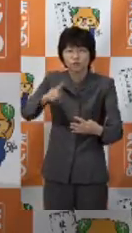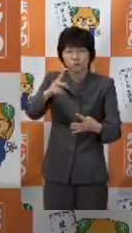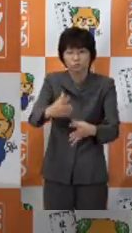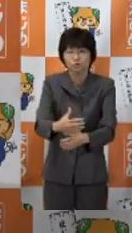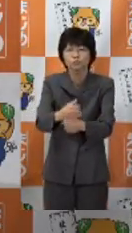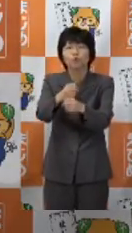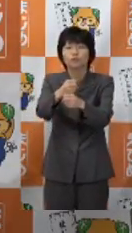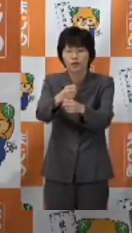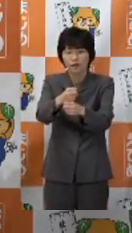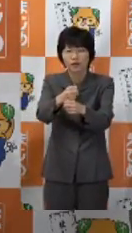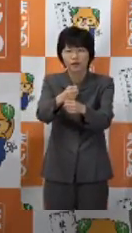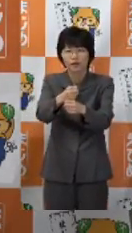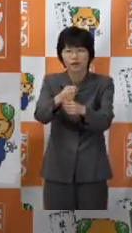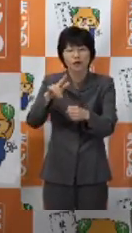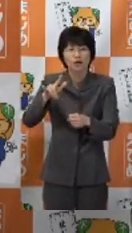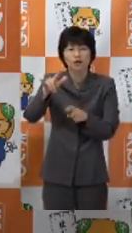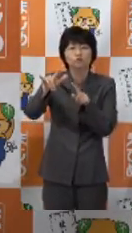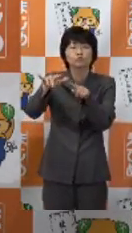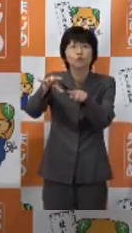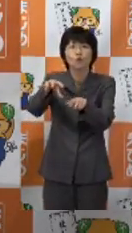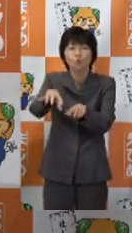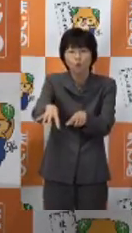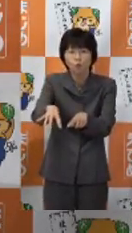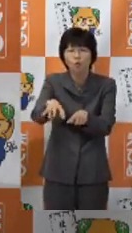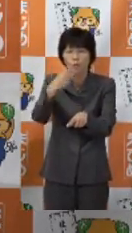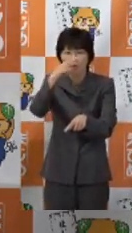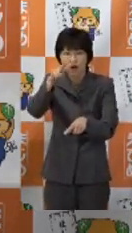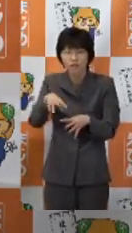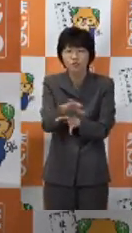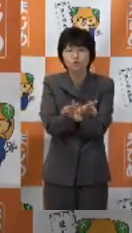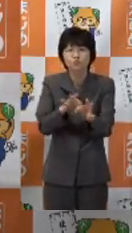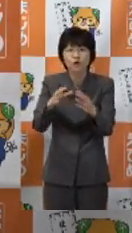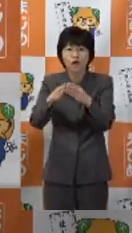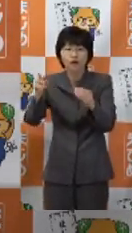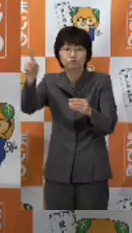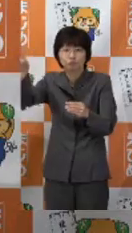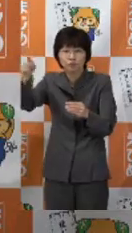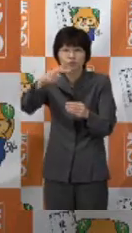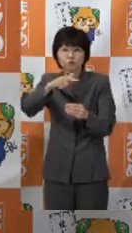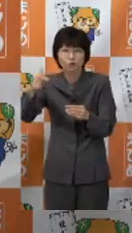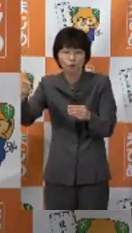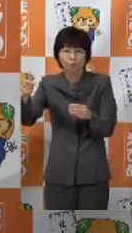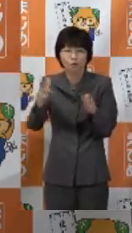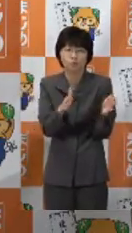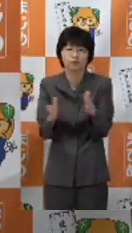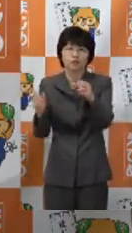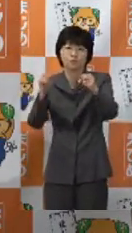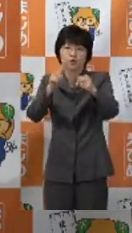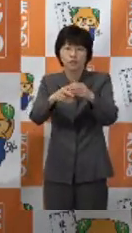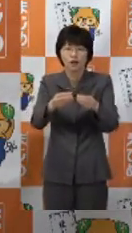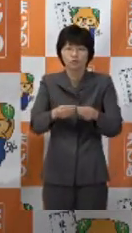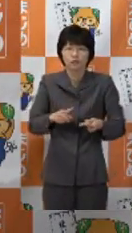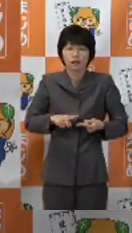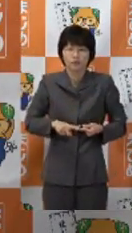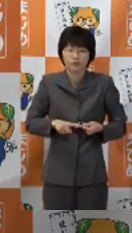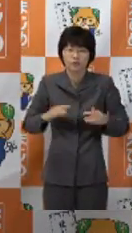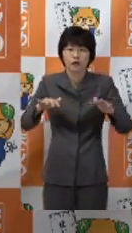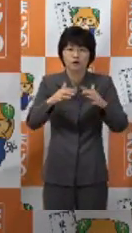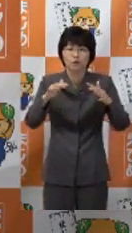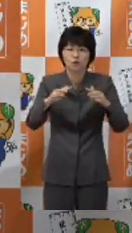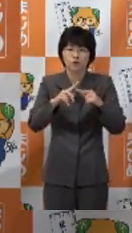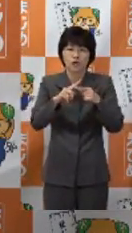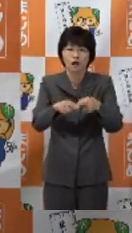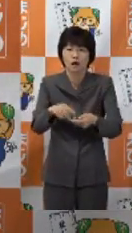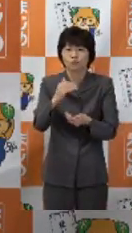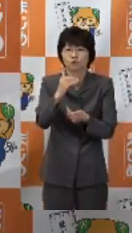胸筋雑感を一つ絞り込んで空港を寒流名宿に